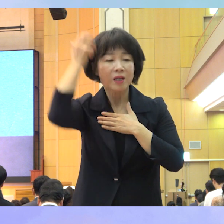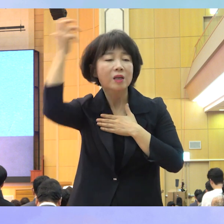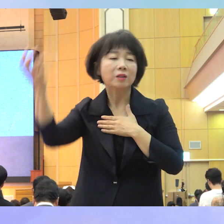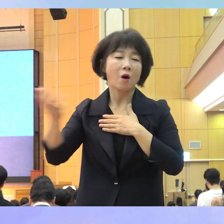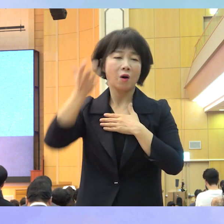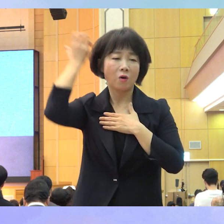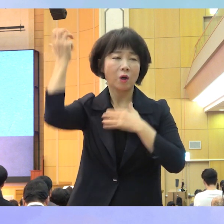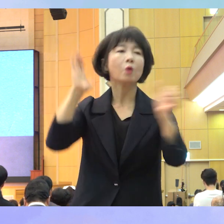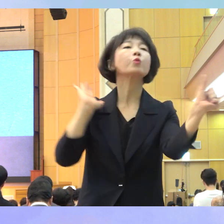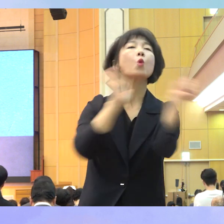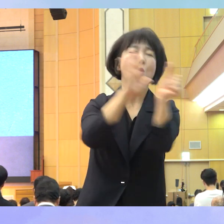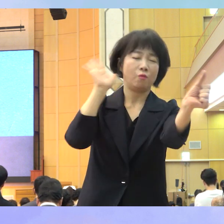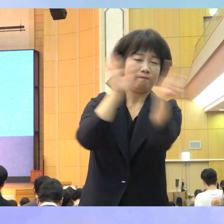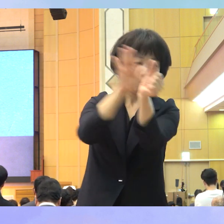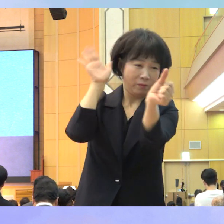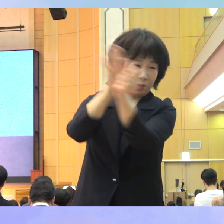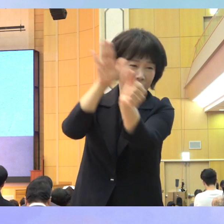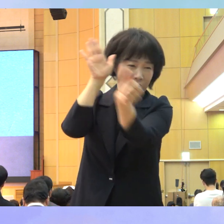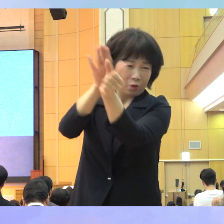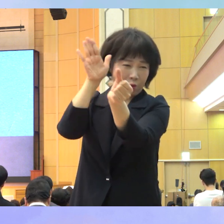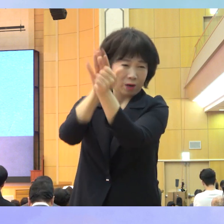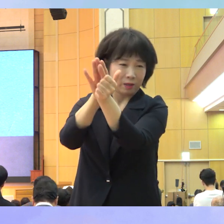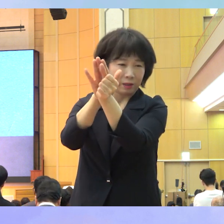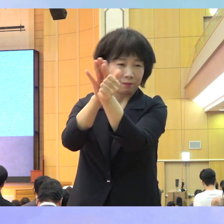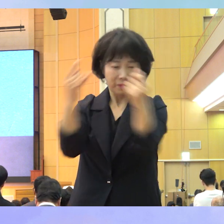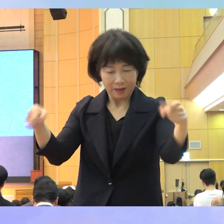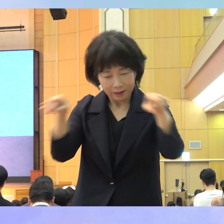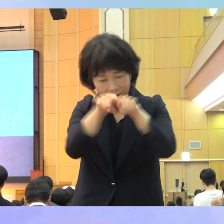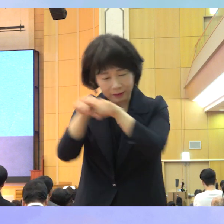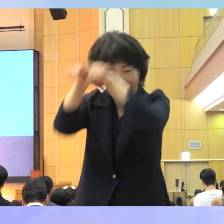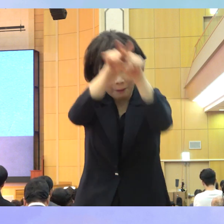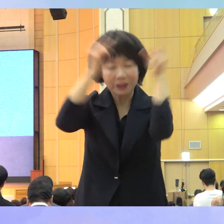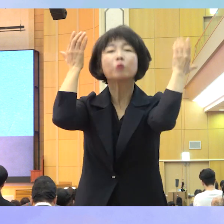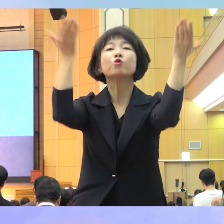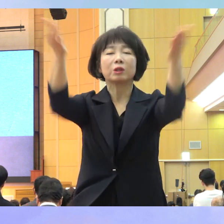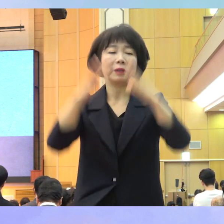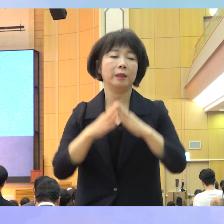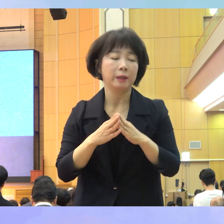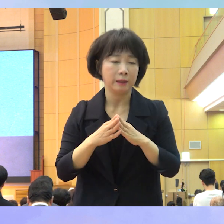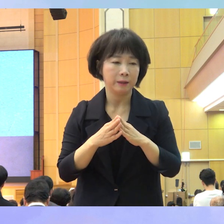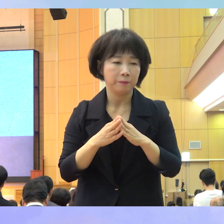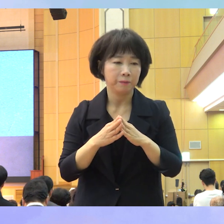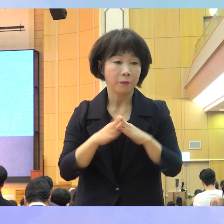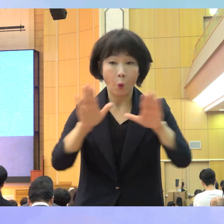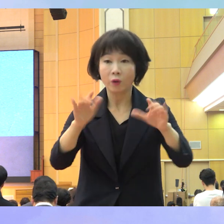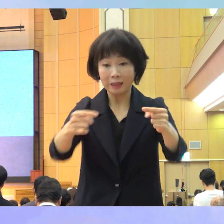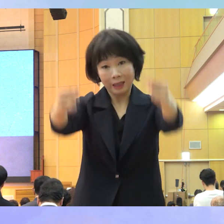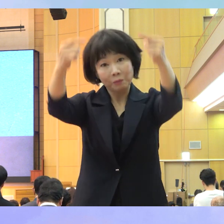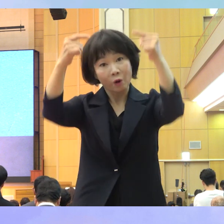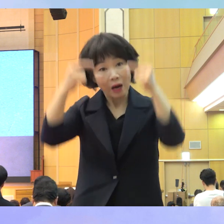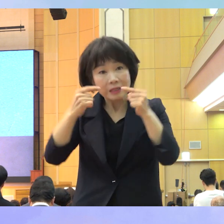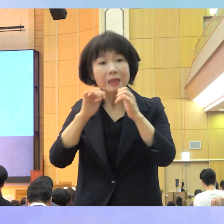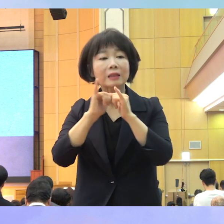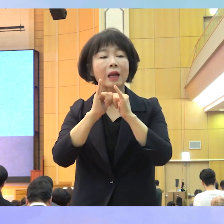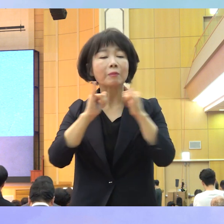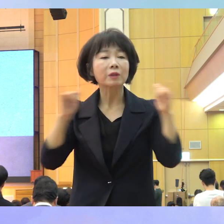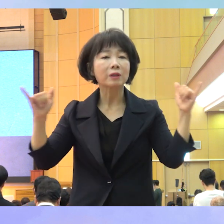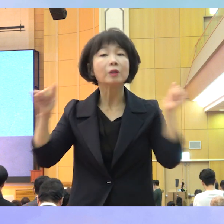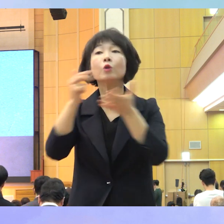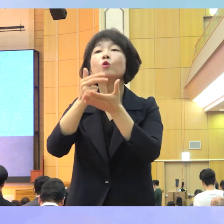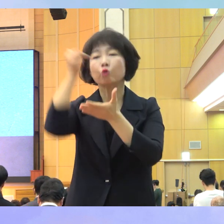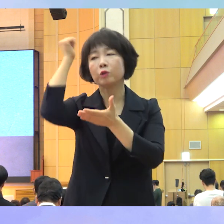성령님의 도우심과 끝까지 함께하여 주심이 머리 숙인